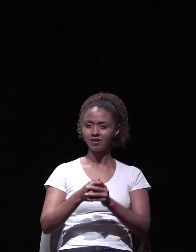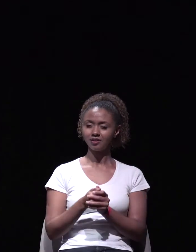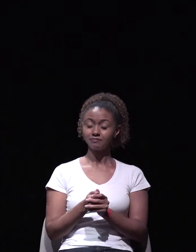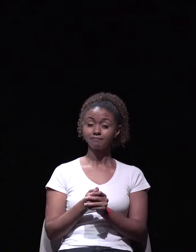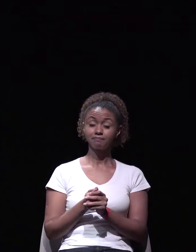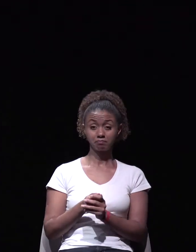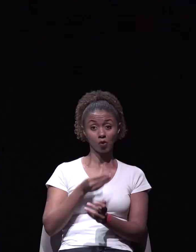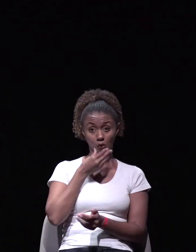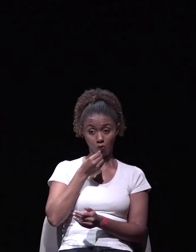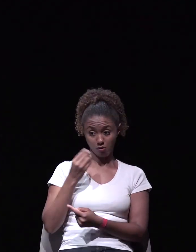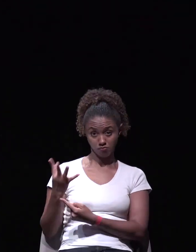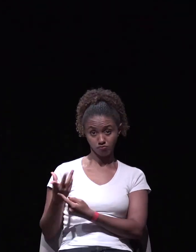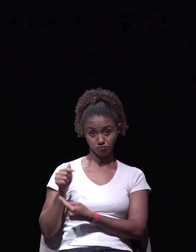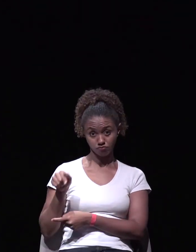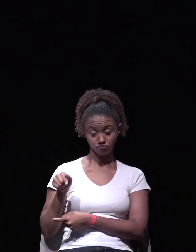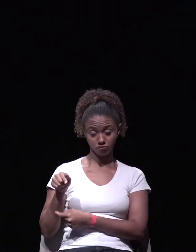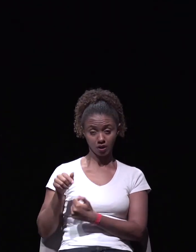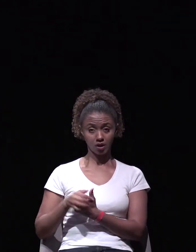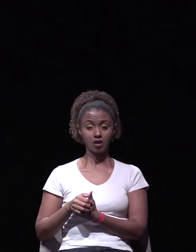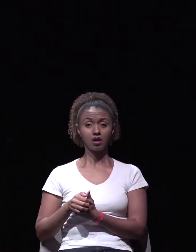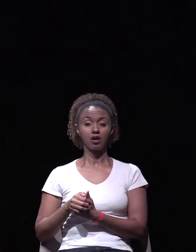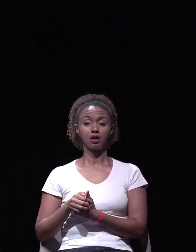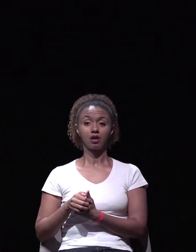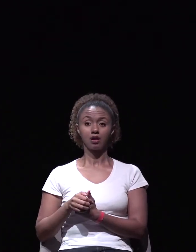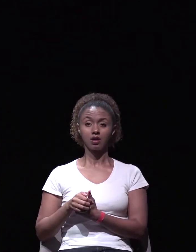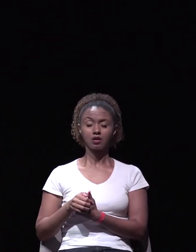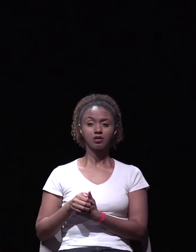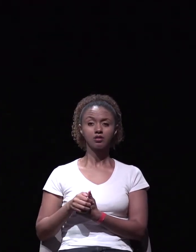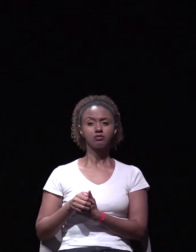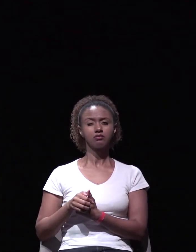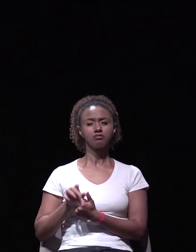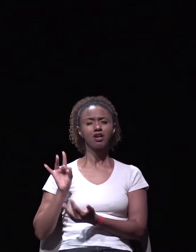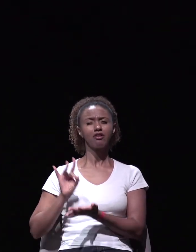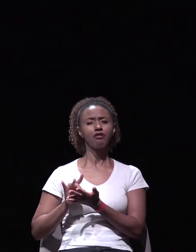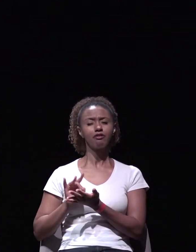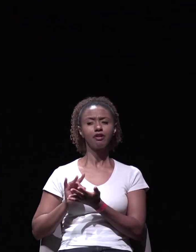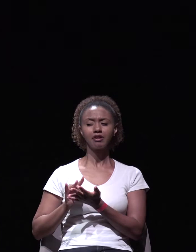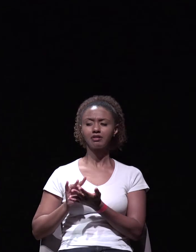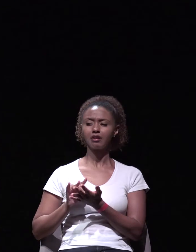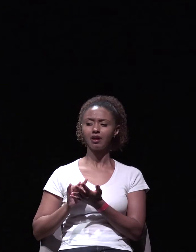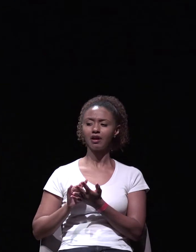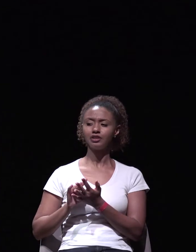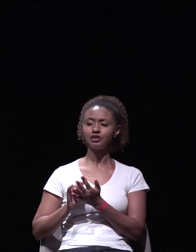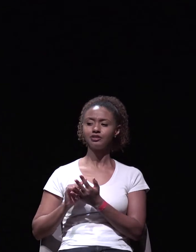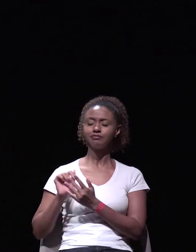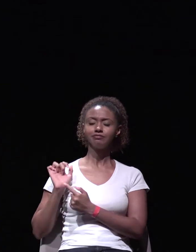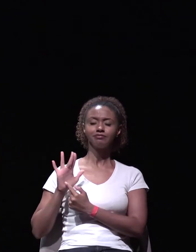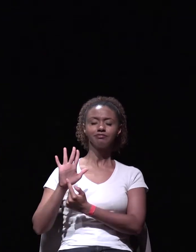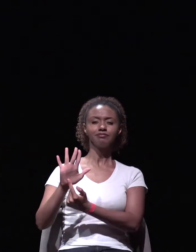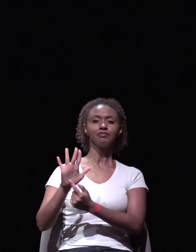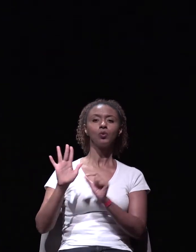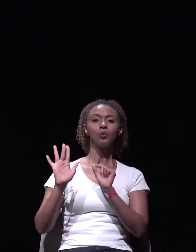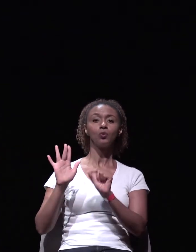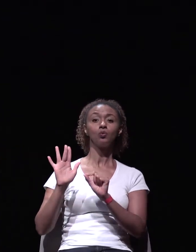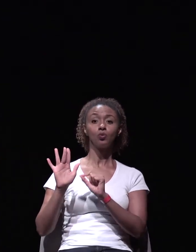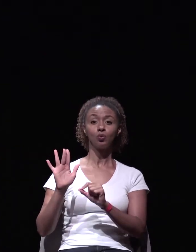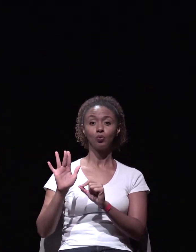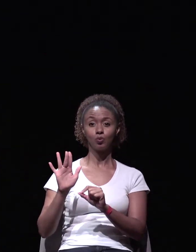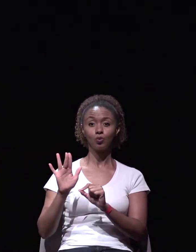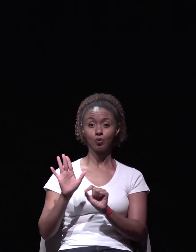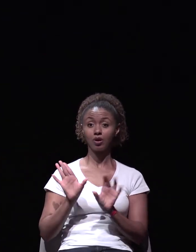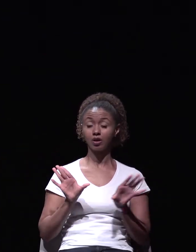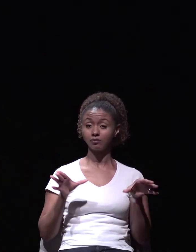um artista que, nesse caso, ele vai estar se referindo, aqui vai estar aludindo às